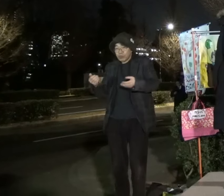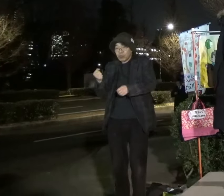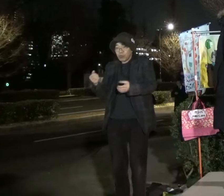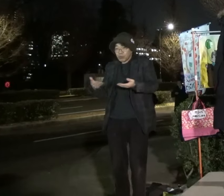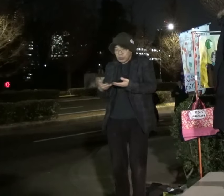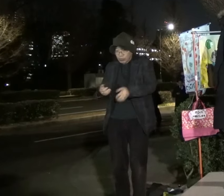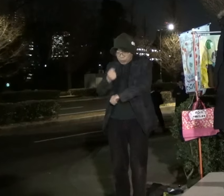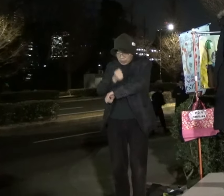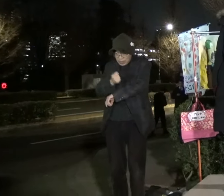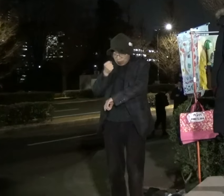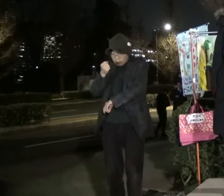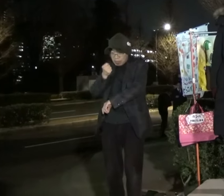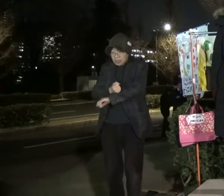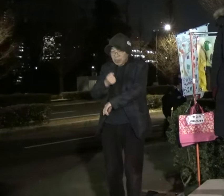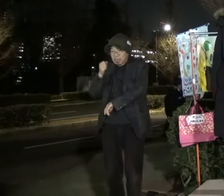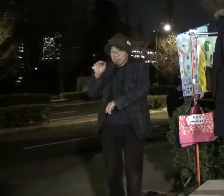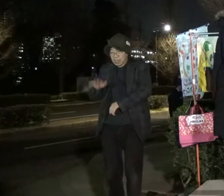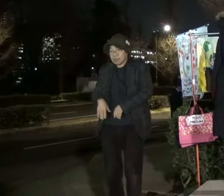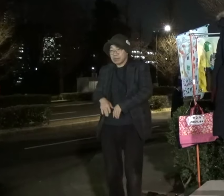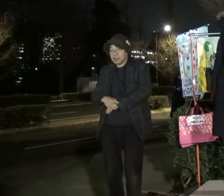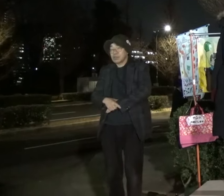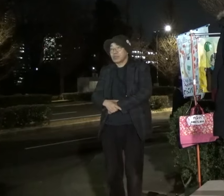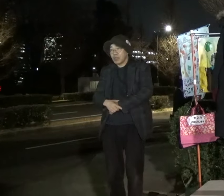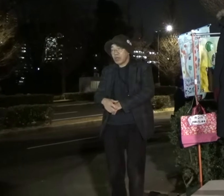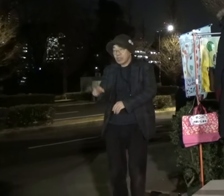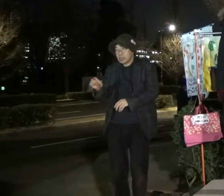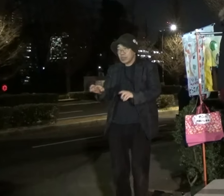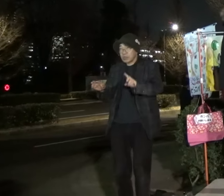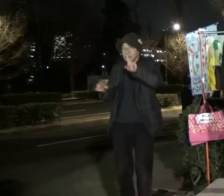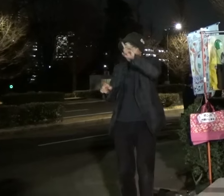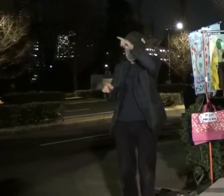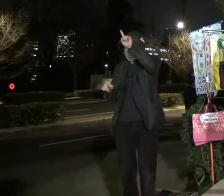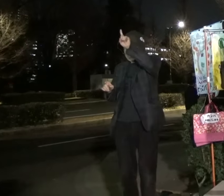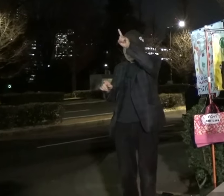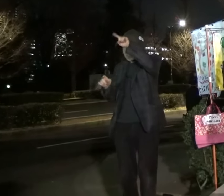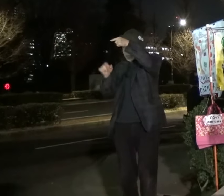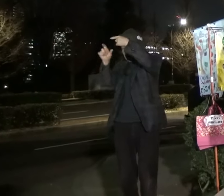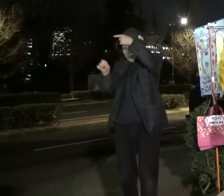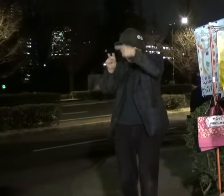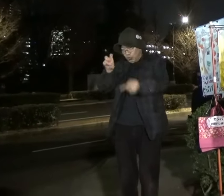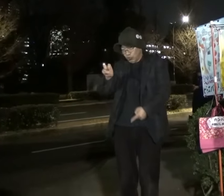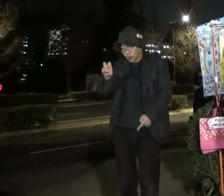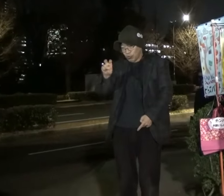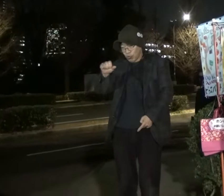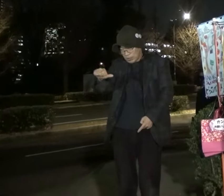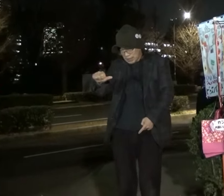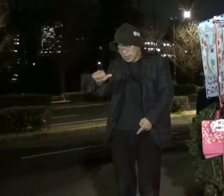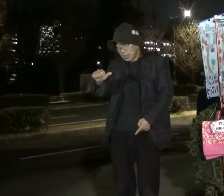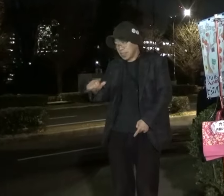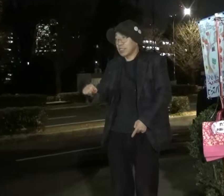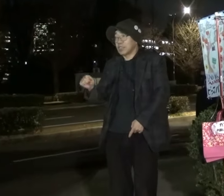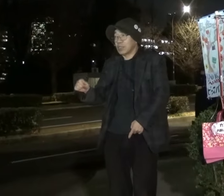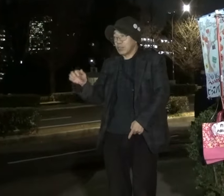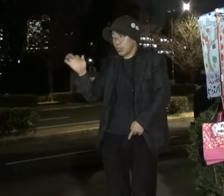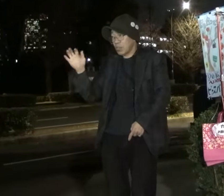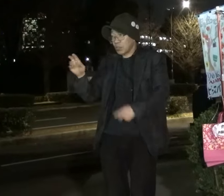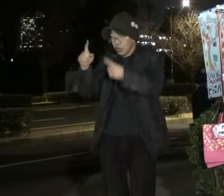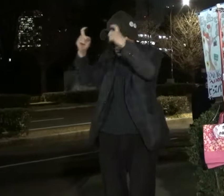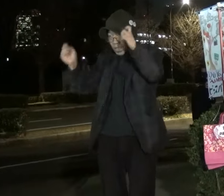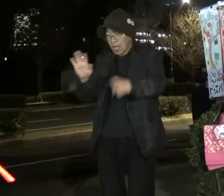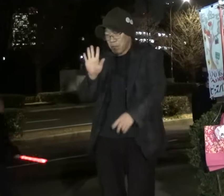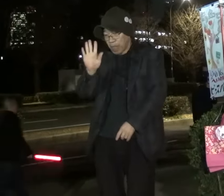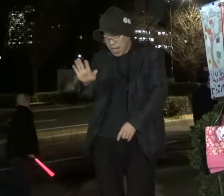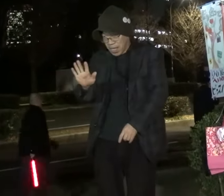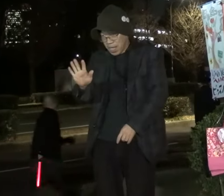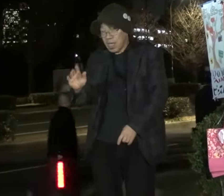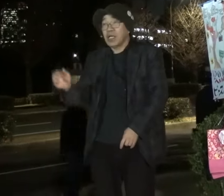1月の15日金曜日、国会前希望のエリアです。抗議行動です。ちょっと